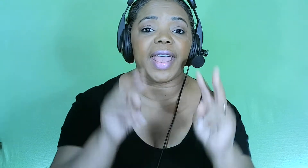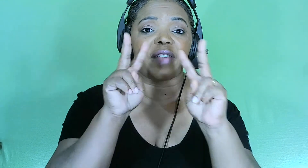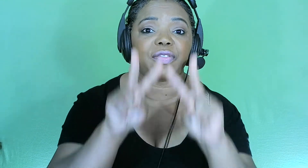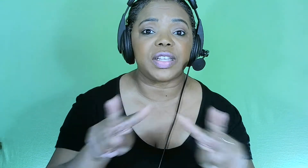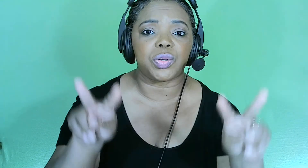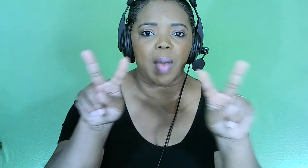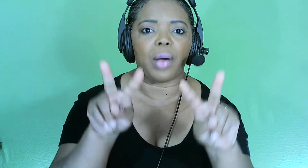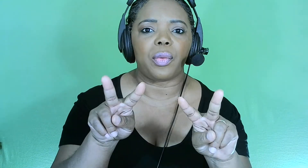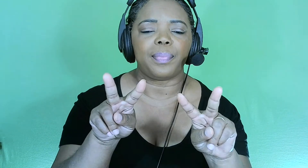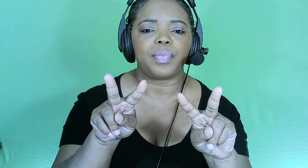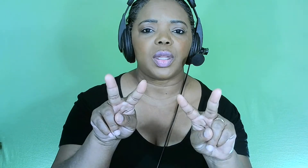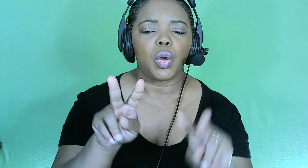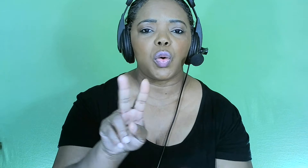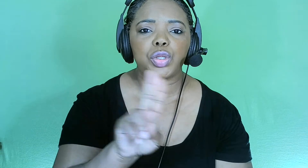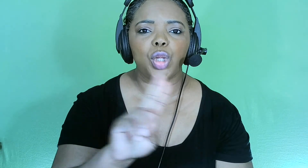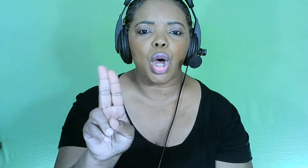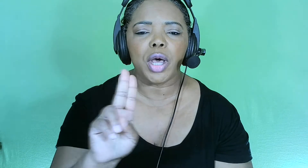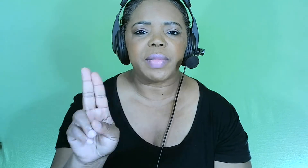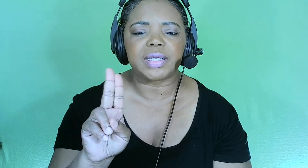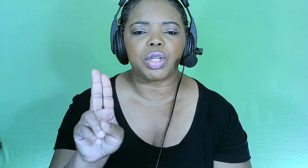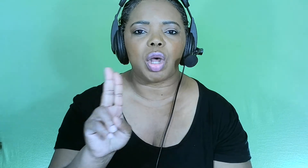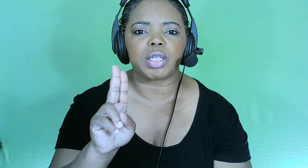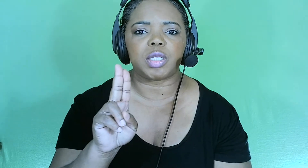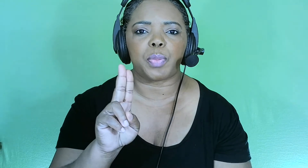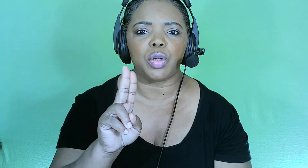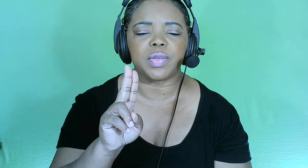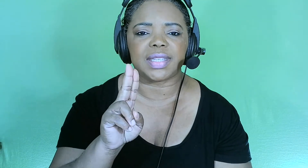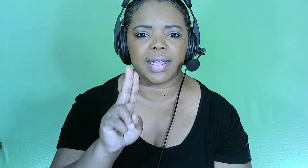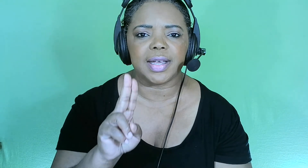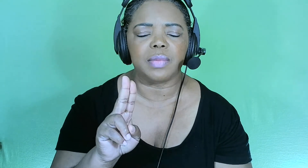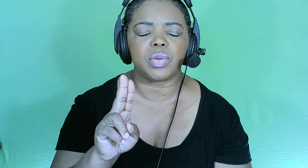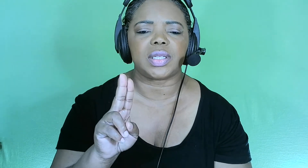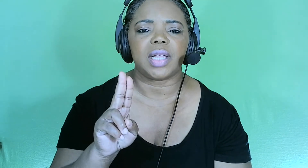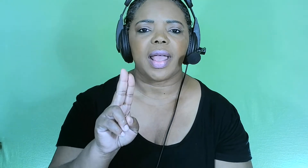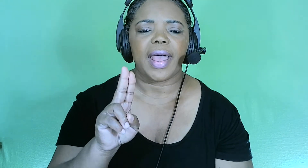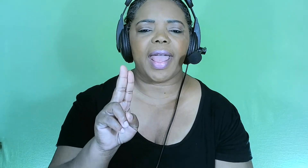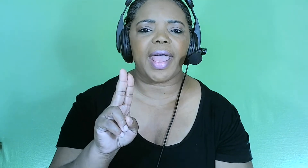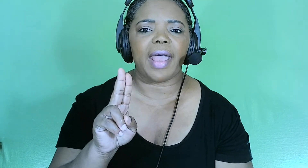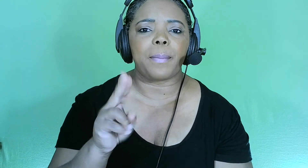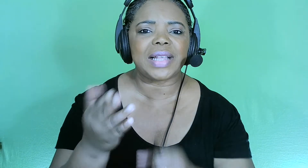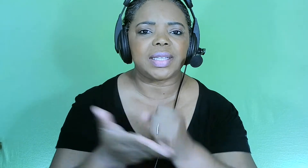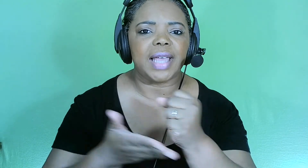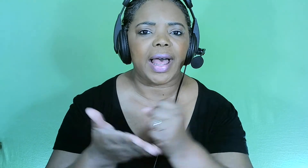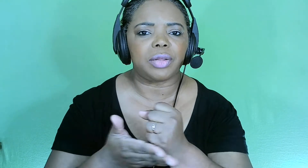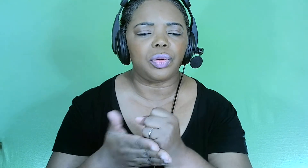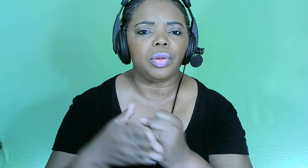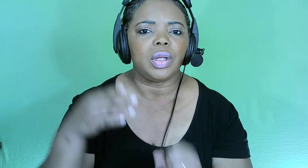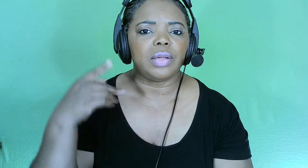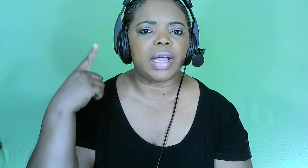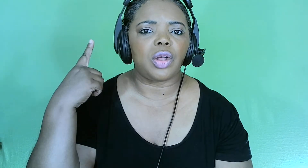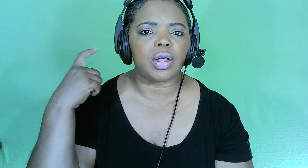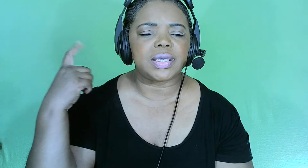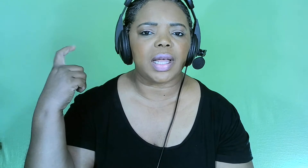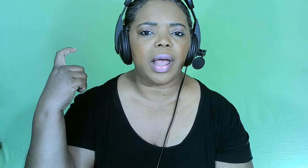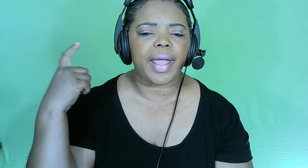é visual. Os nomes que nós pronunciamos é baseado na nossa